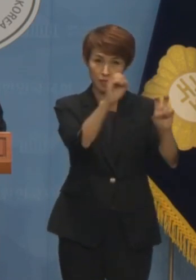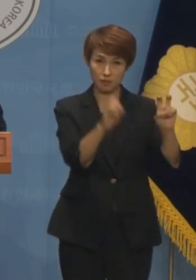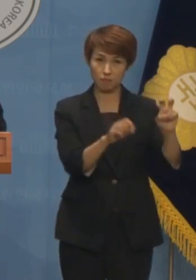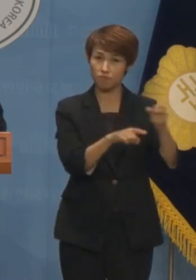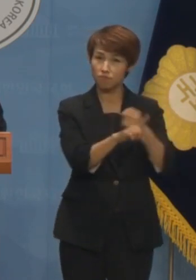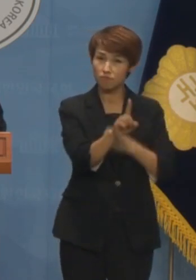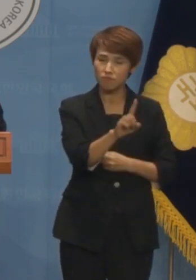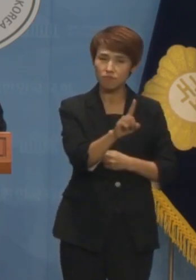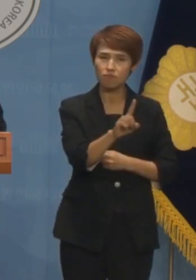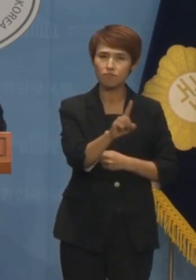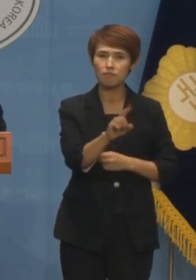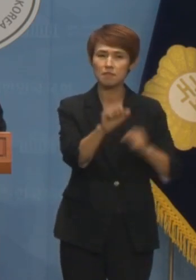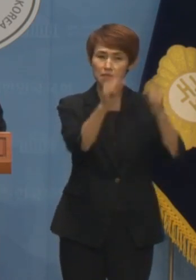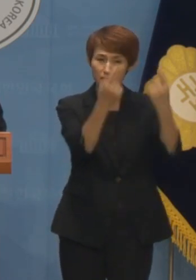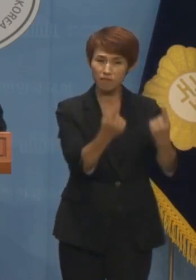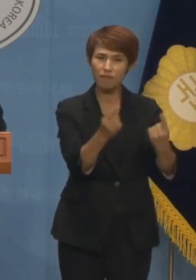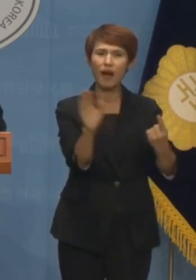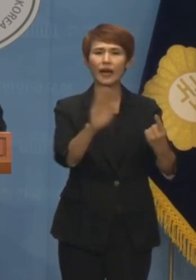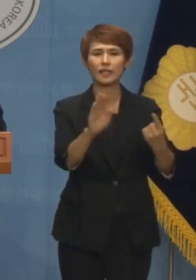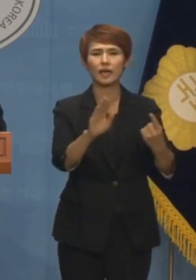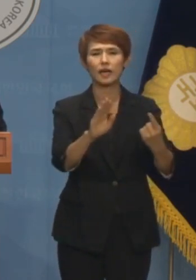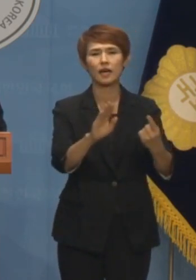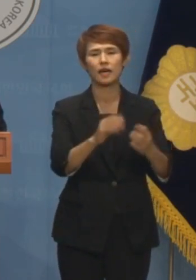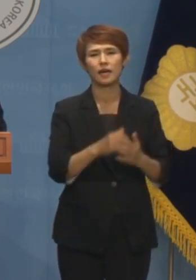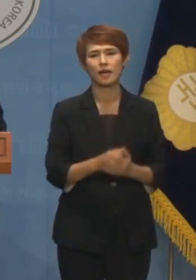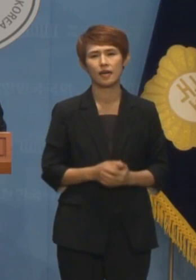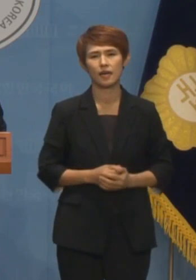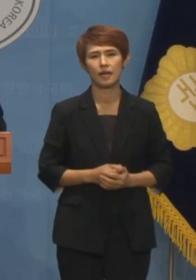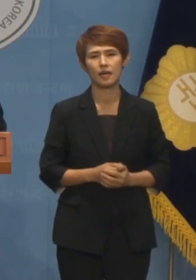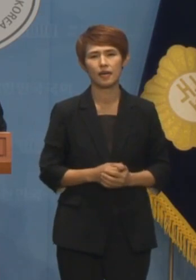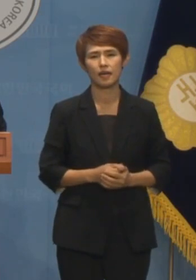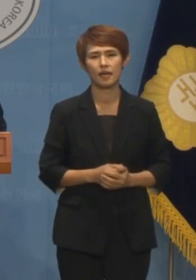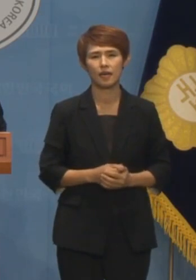사실상 할증이 아니라 할인이었습니다.